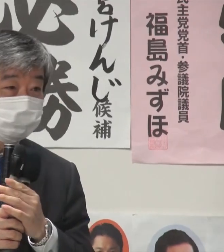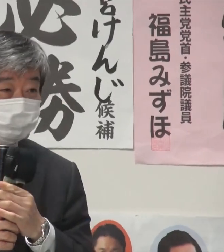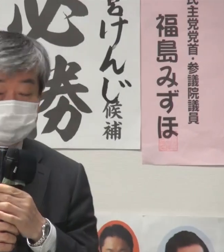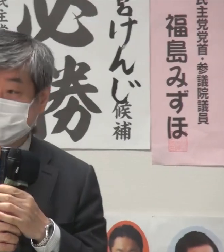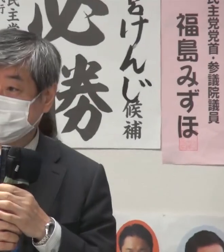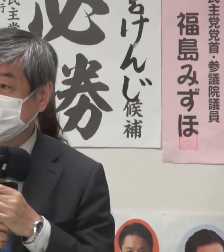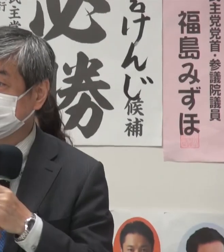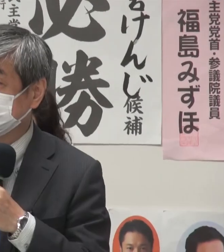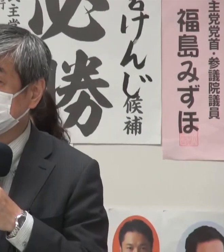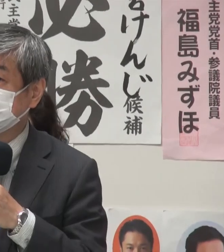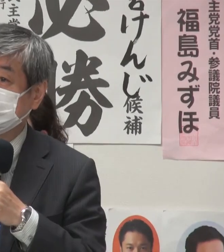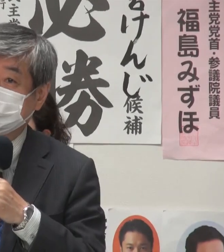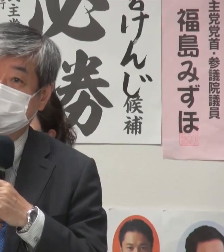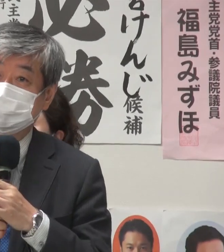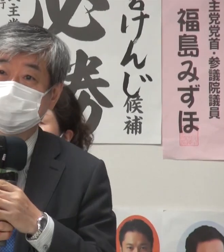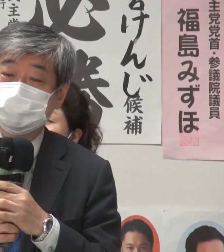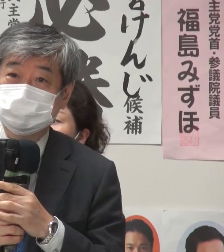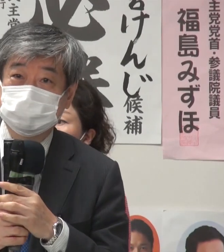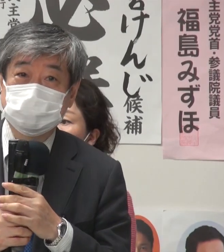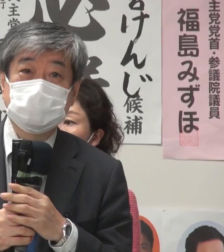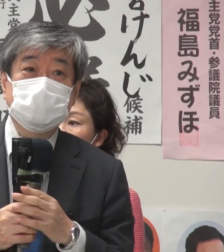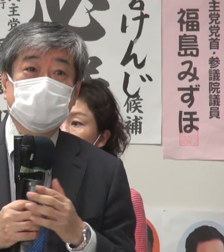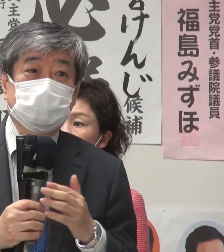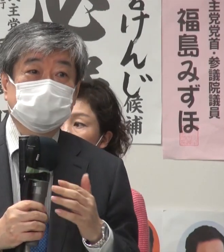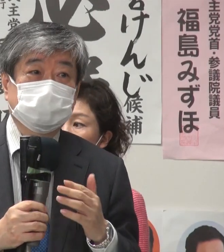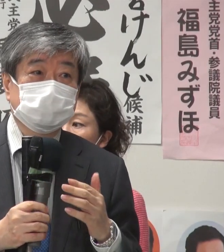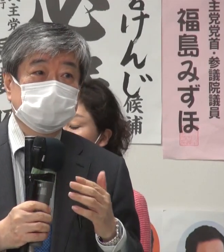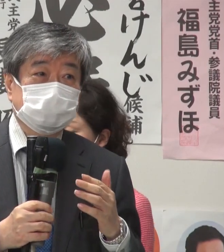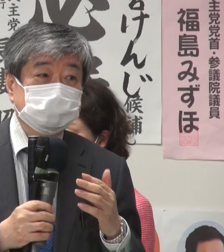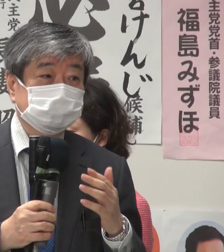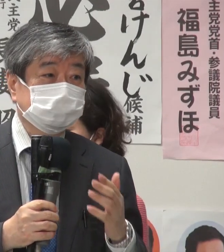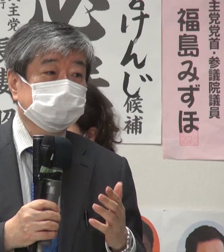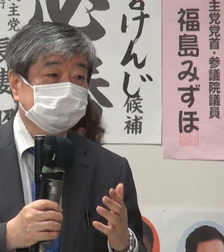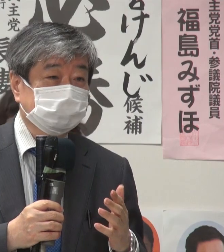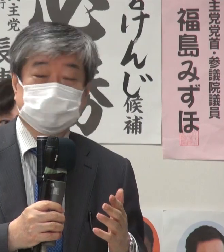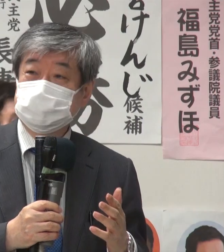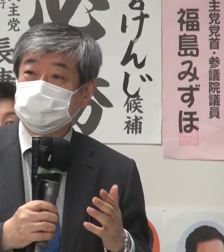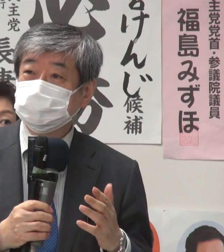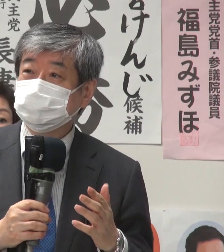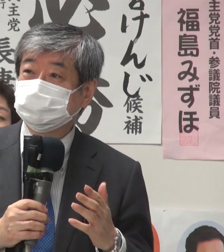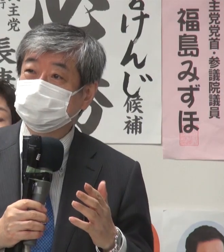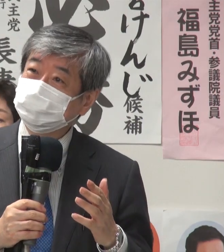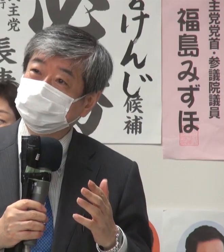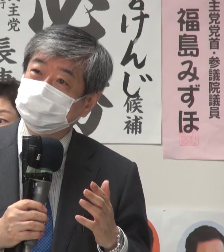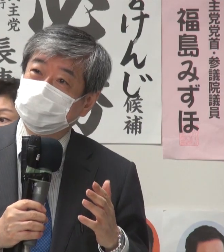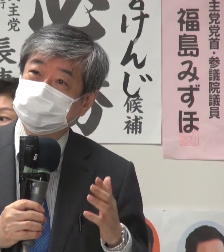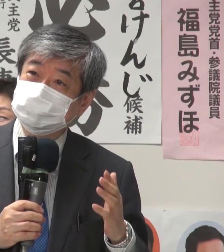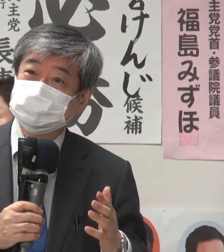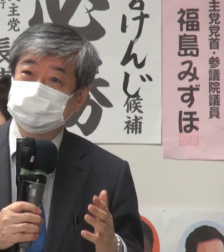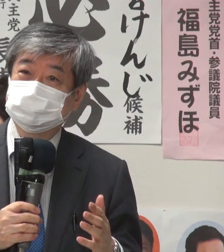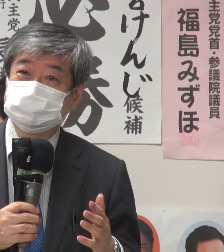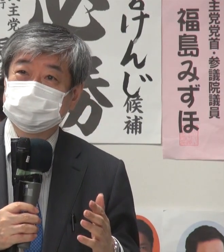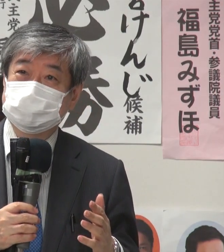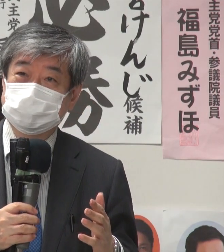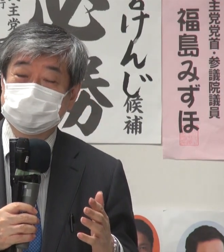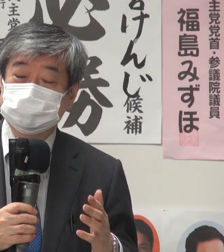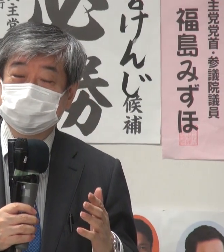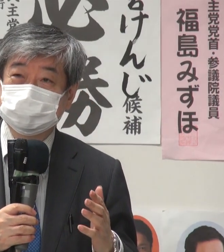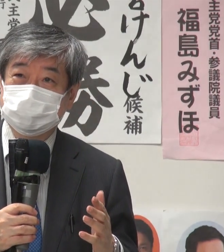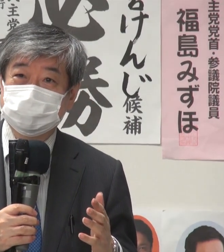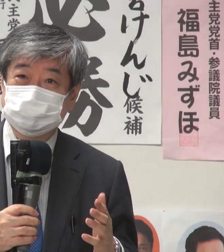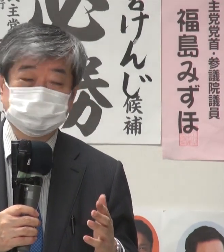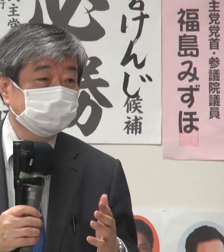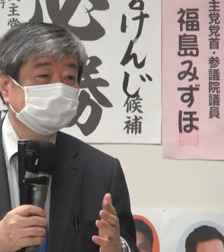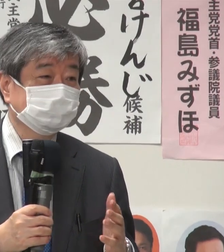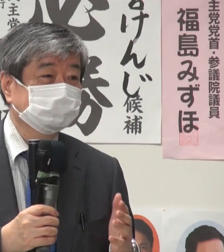場としてですね、感じたことを一言だけ述べますと、各地でですね、もちろん選挙戦が始まる、